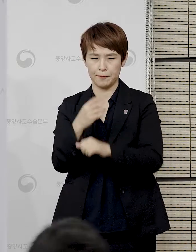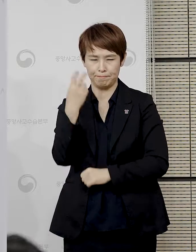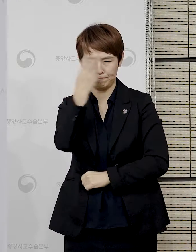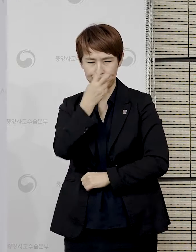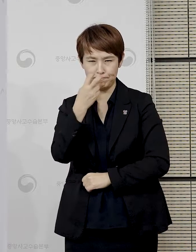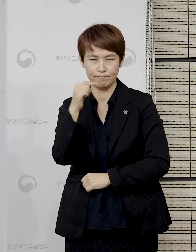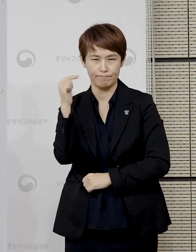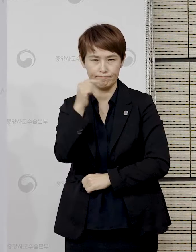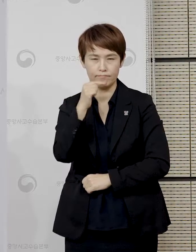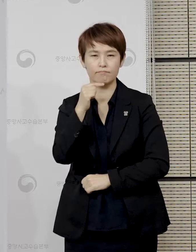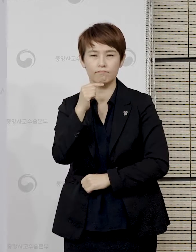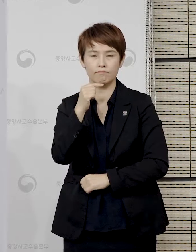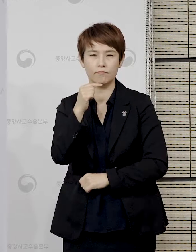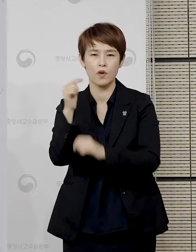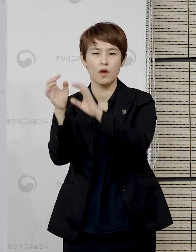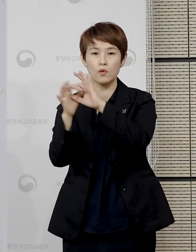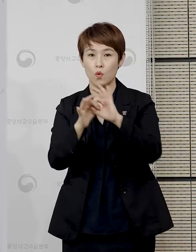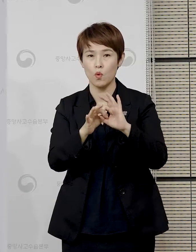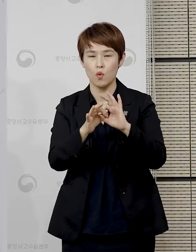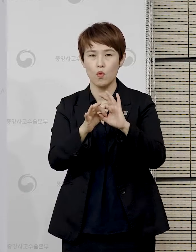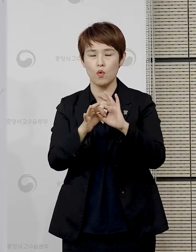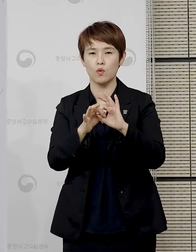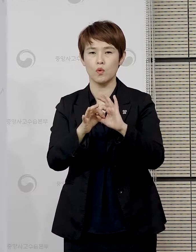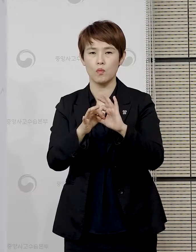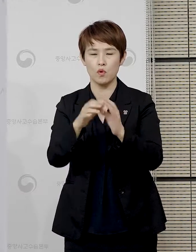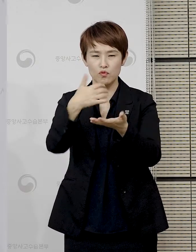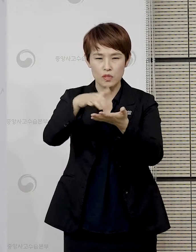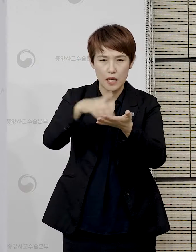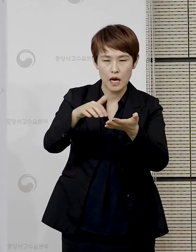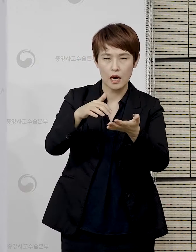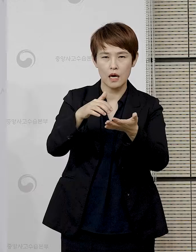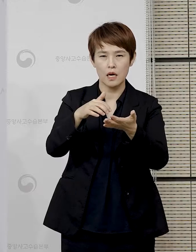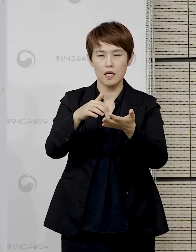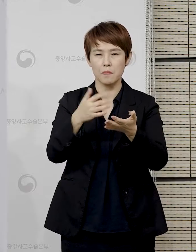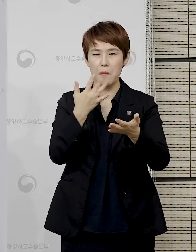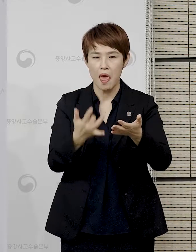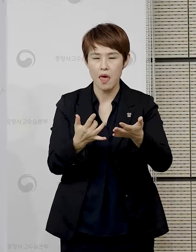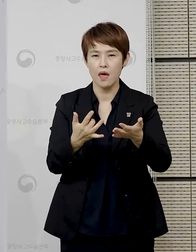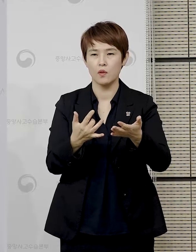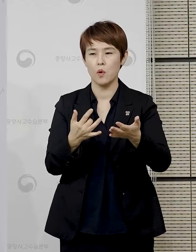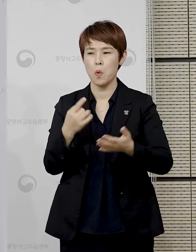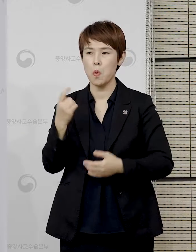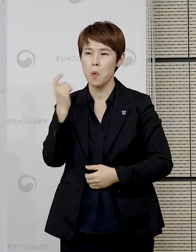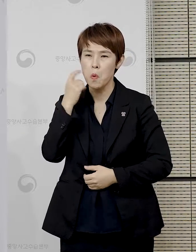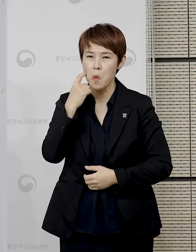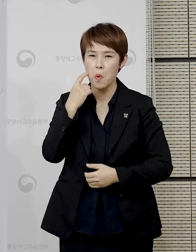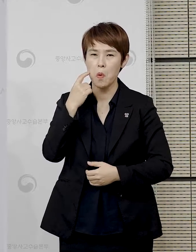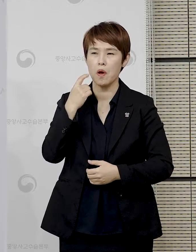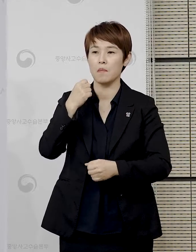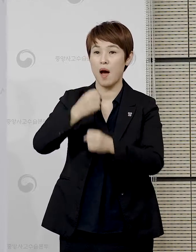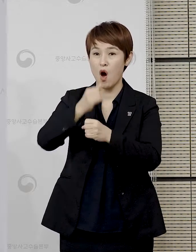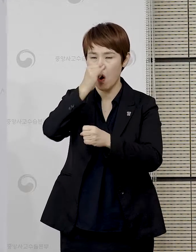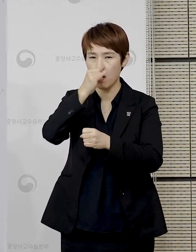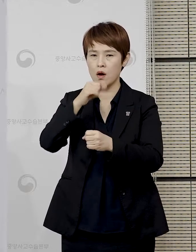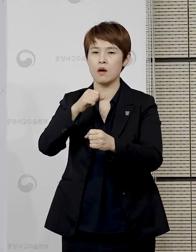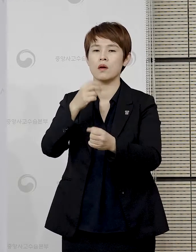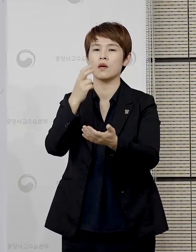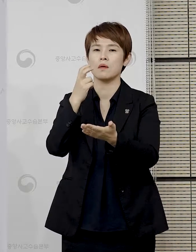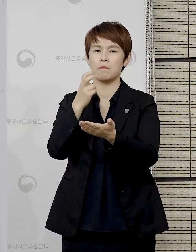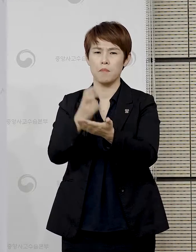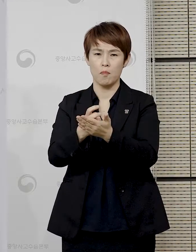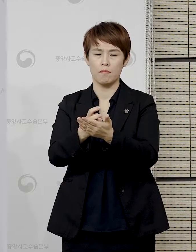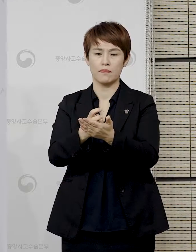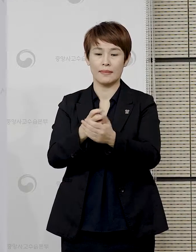단속을 계속 추진하고 누락, 허위 행위와 입법 행위에 대해서는 사법 처리토록